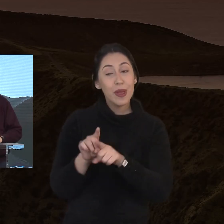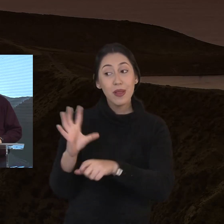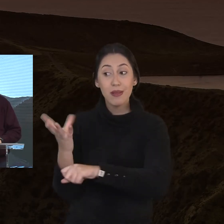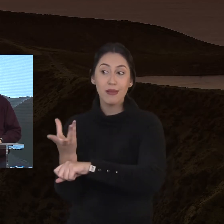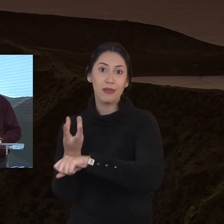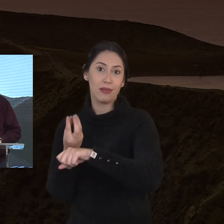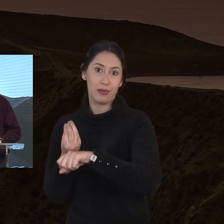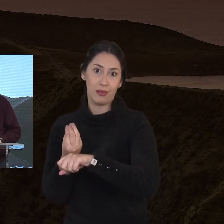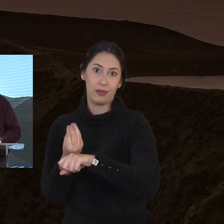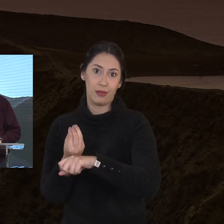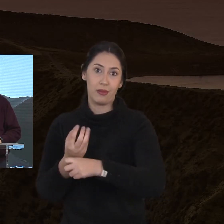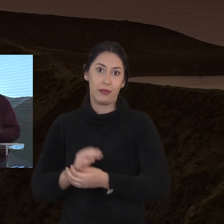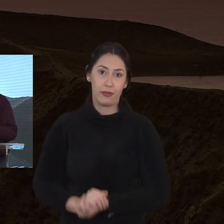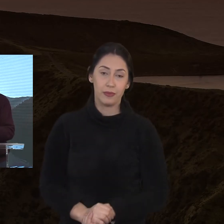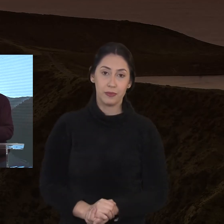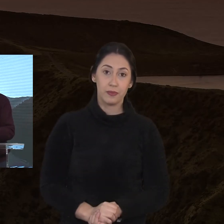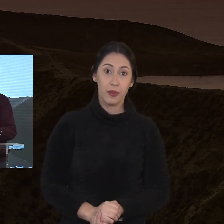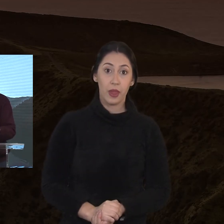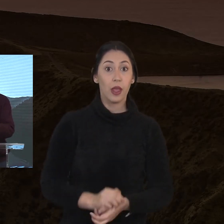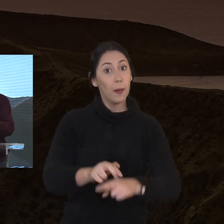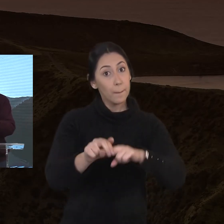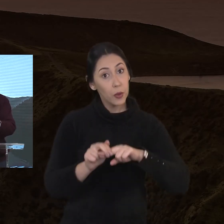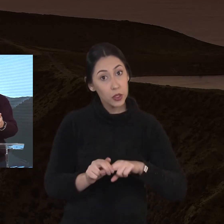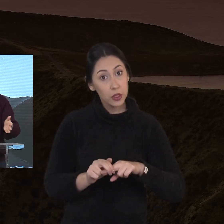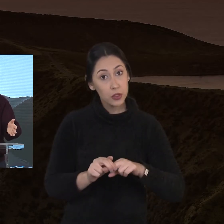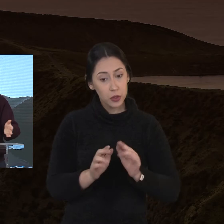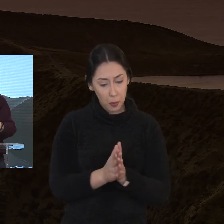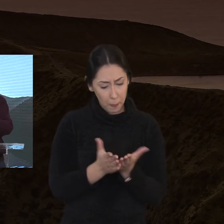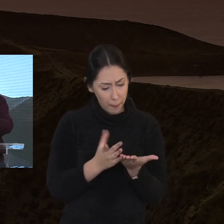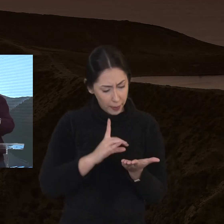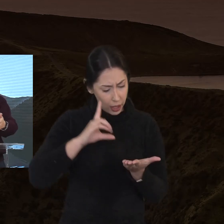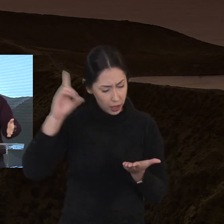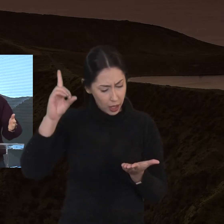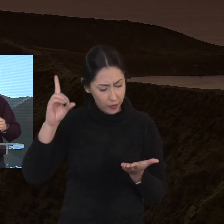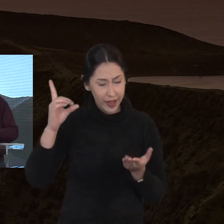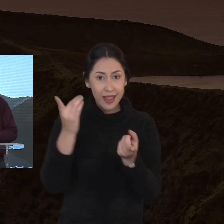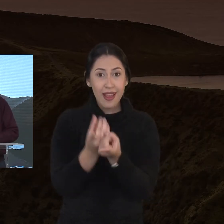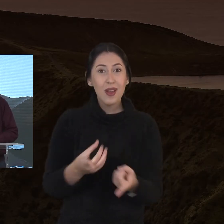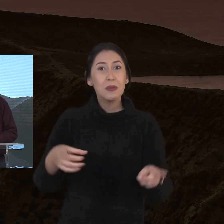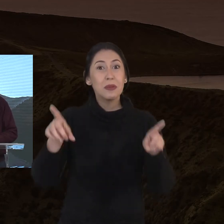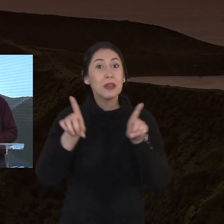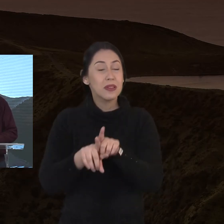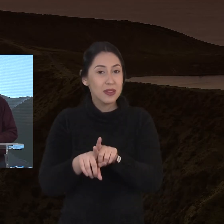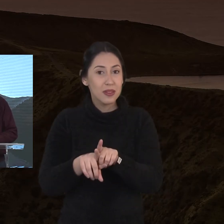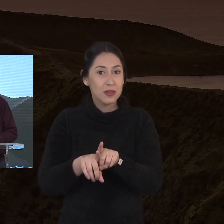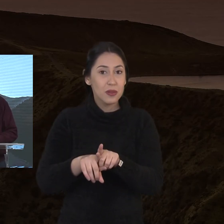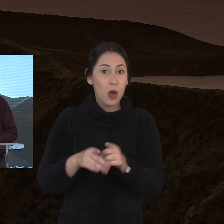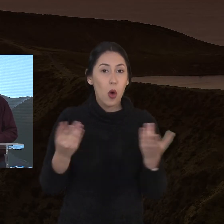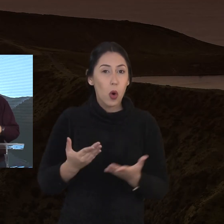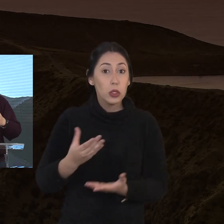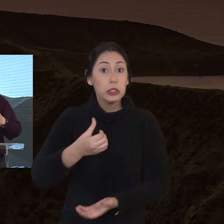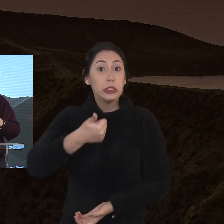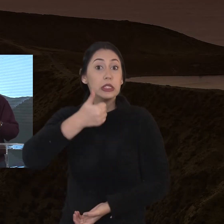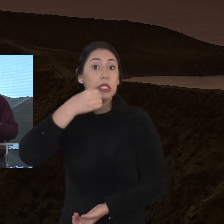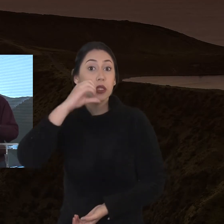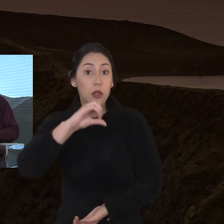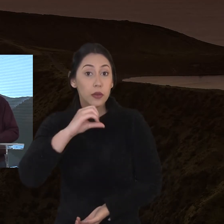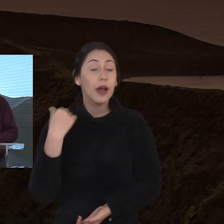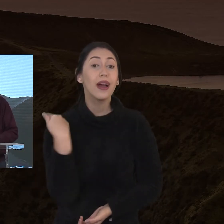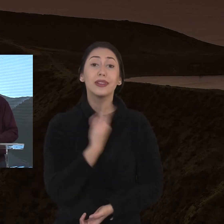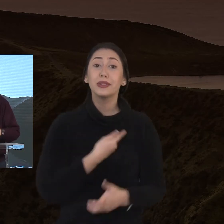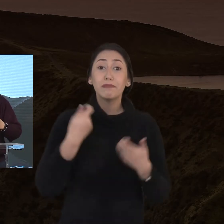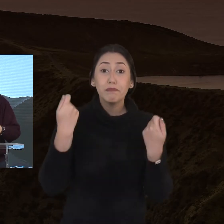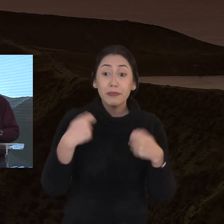na igreja é por isso que nós estamos com a palavra da reconciliação parte 19 hoje à noite o jogo